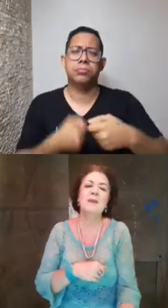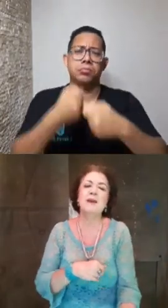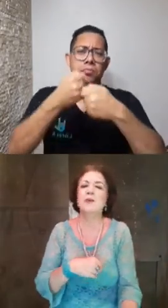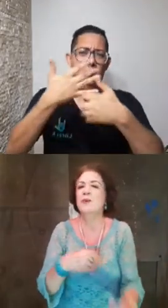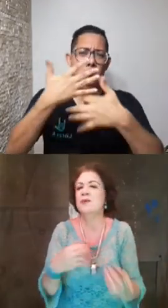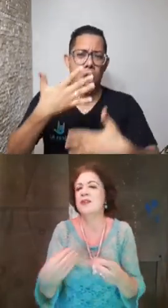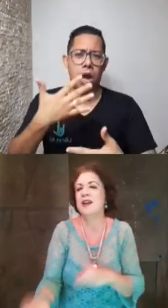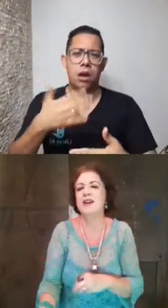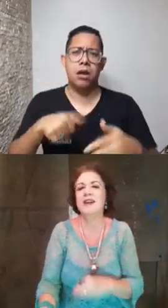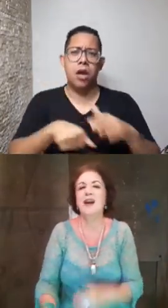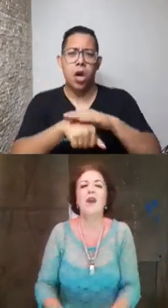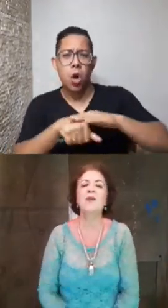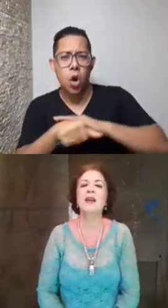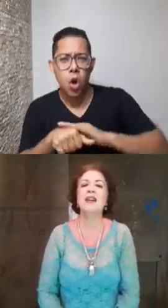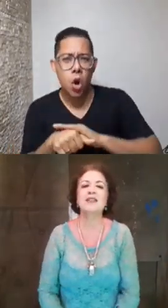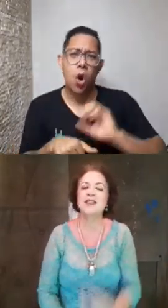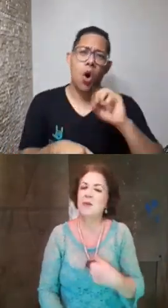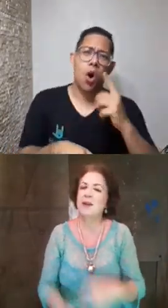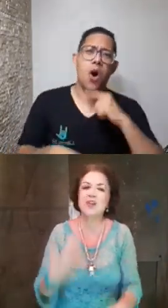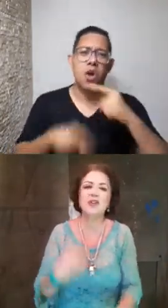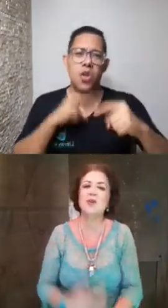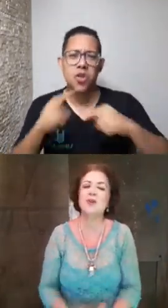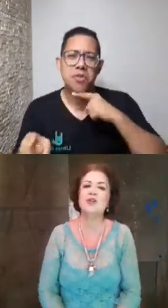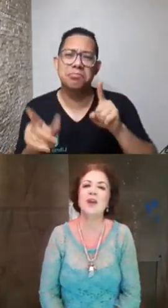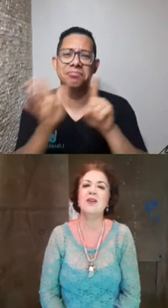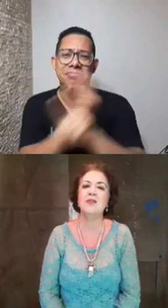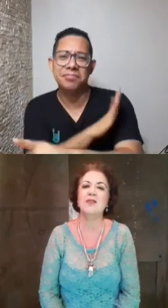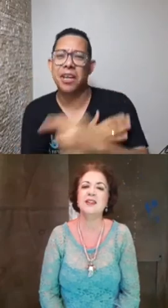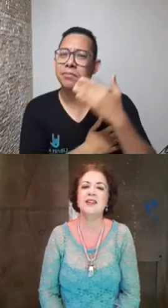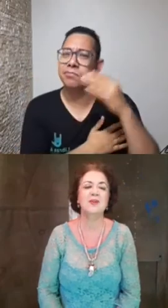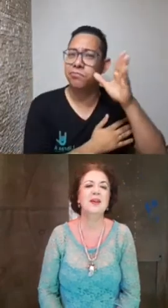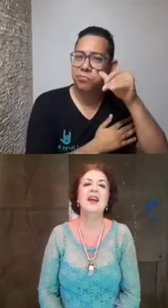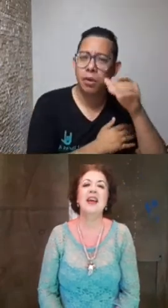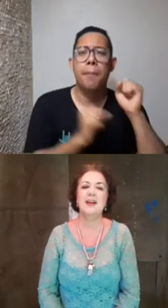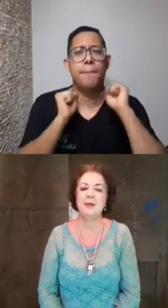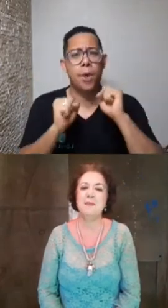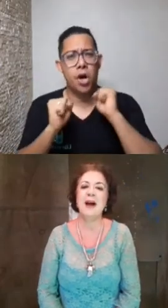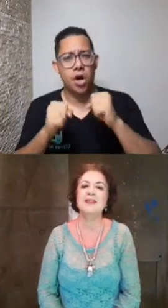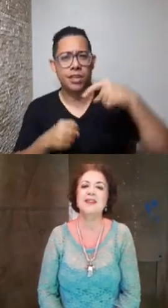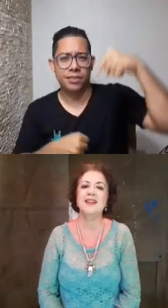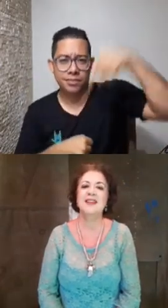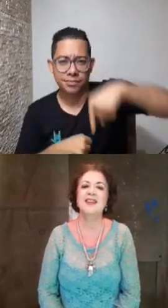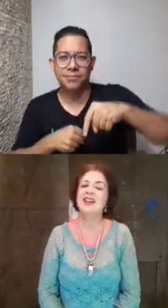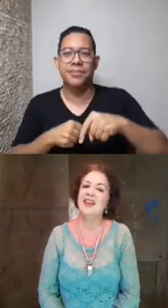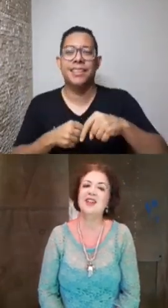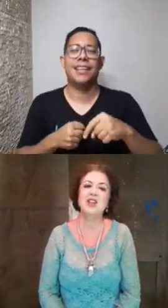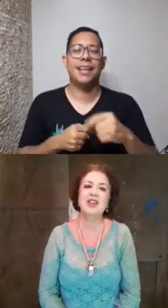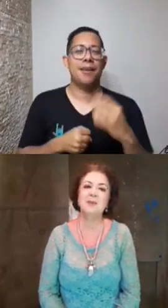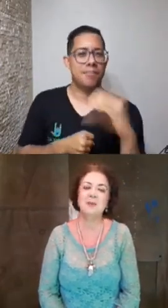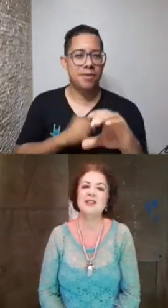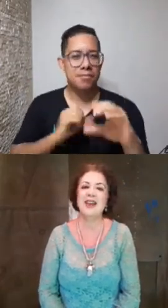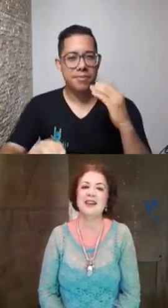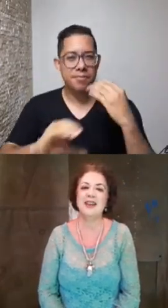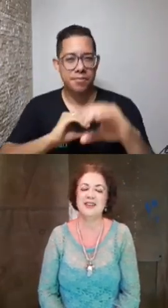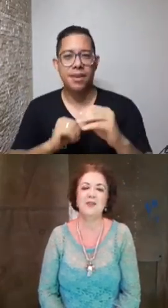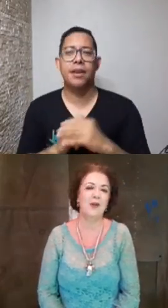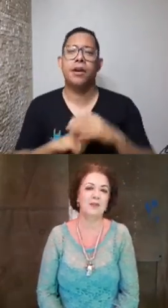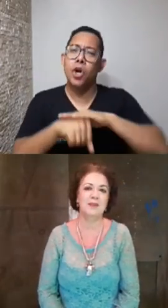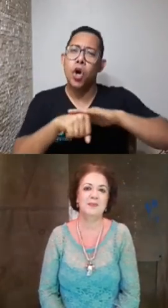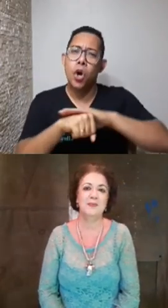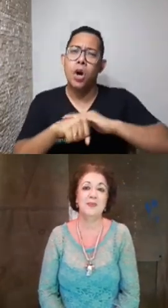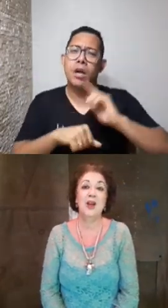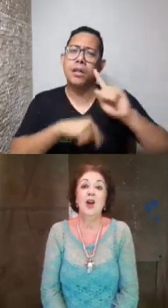alguma pergunta, alguma questão para a gente continuar conversando, ela me passa e a gente prossegue dessa